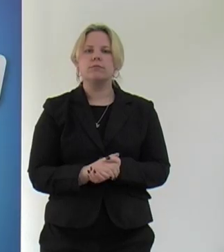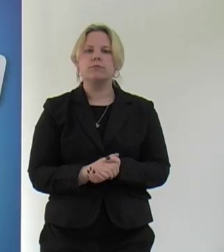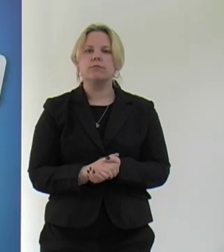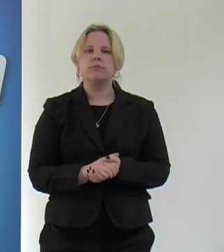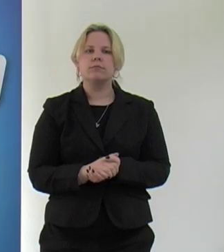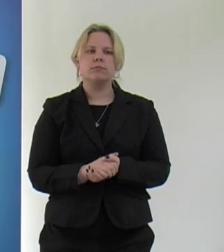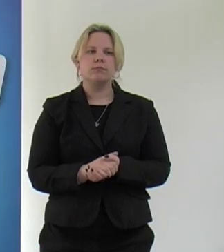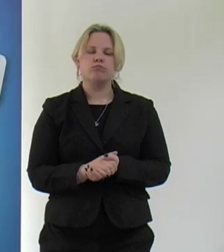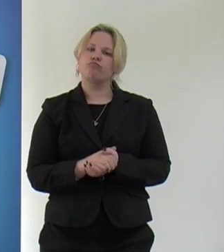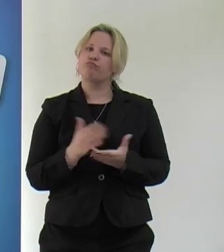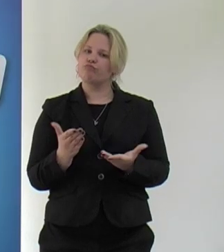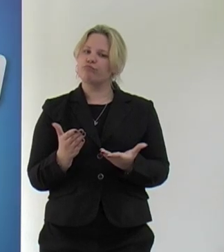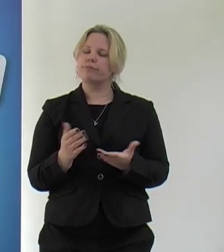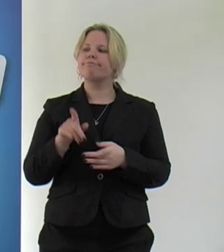Das ist Hannelore Kraft.